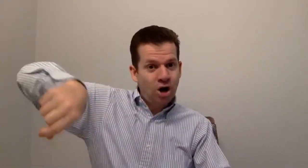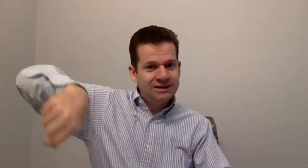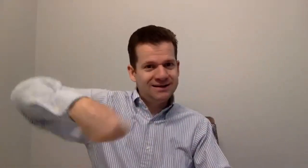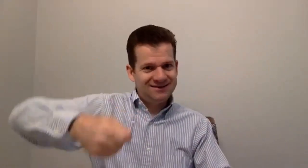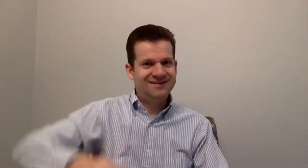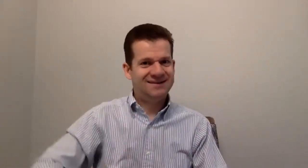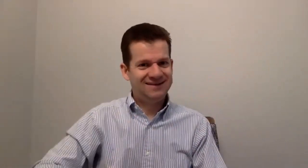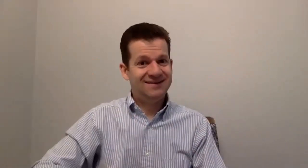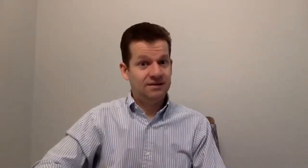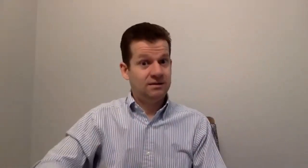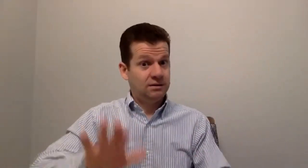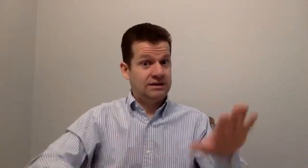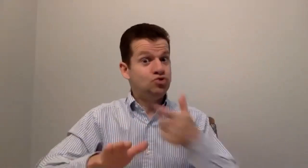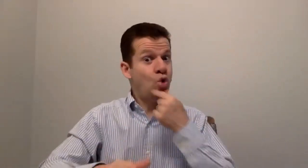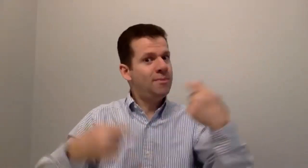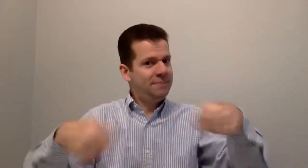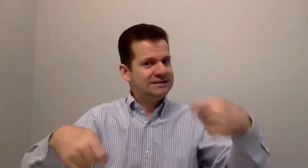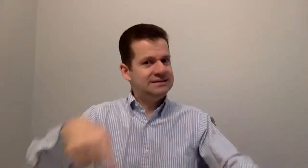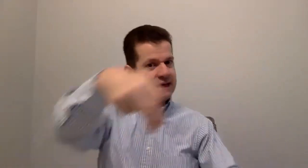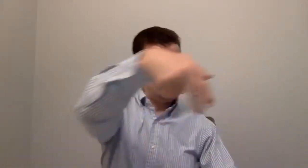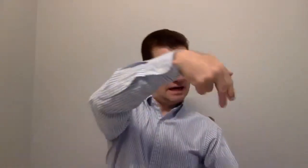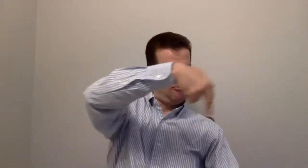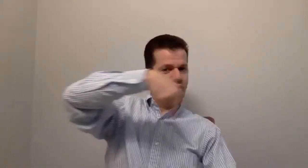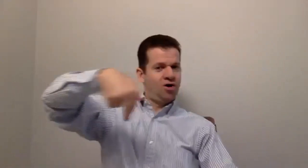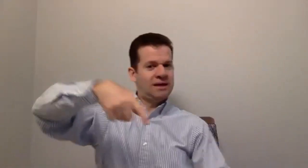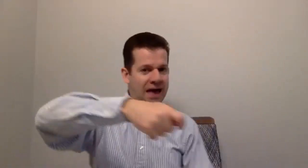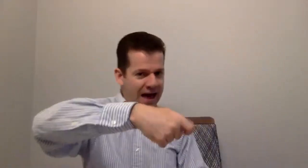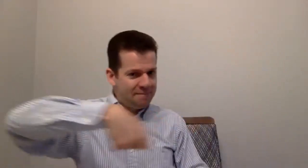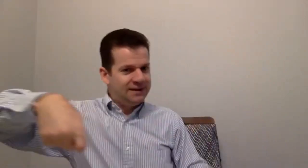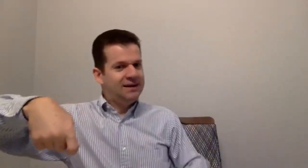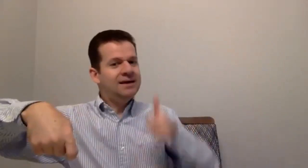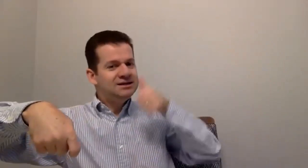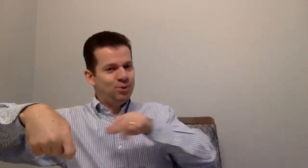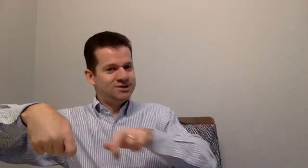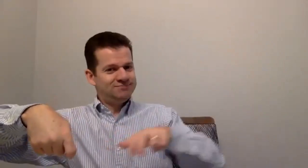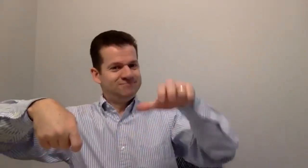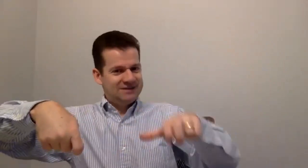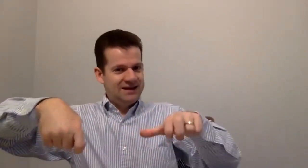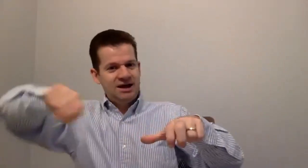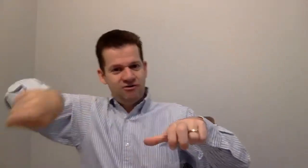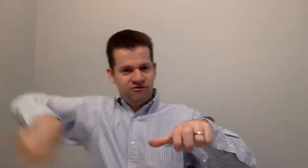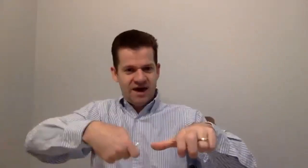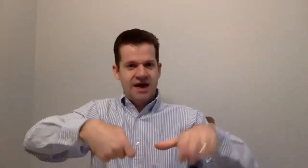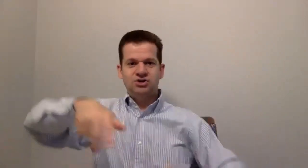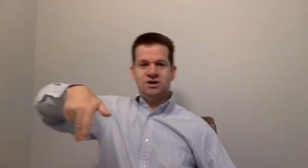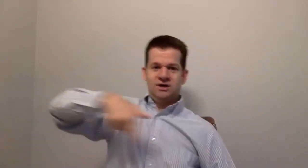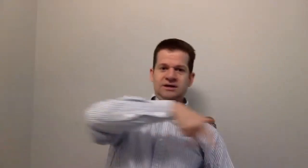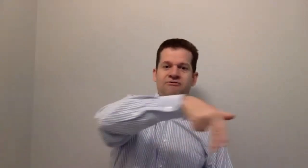porta. Talvez um homem precisa dar volta, abrir... Esposa, senta, fecha e dá a